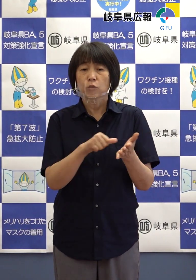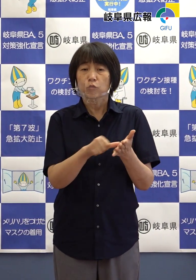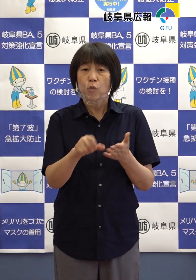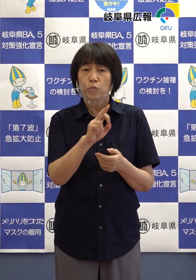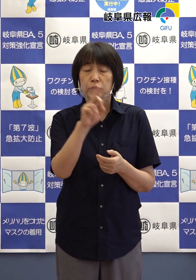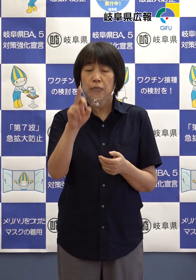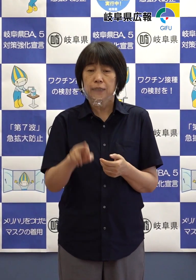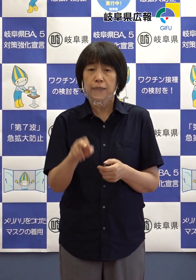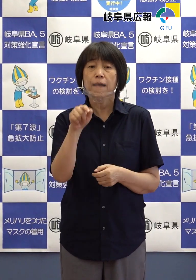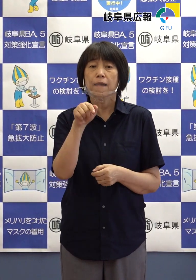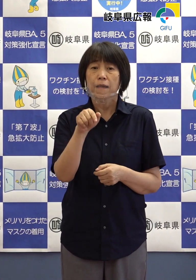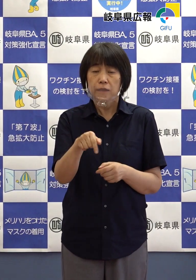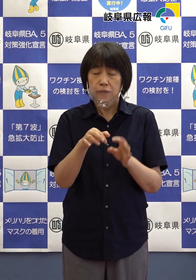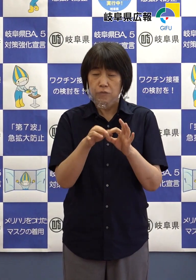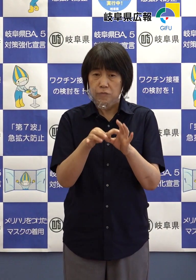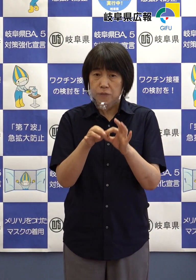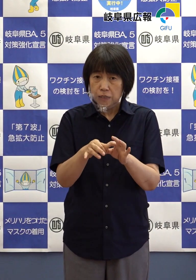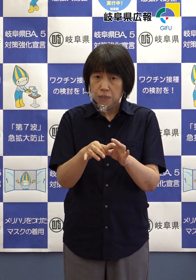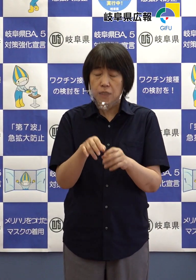バンカーの